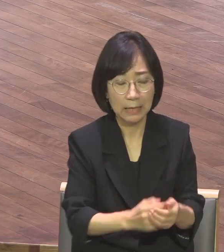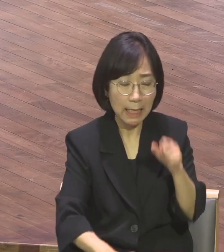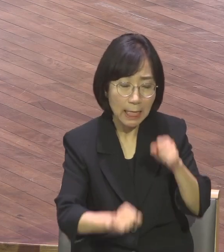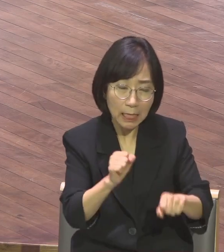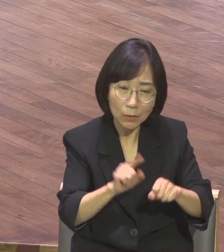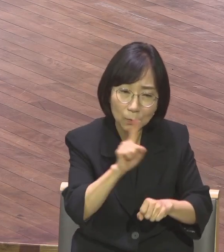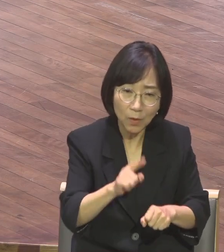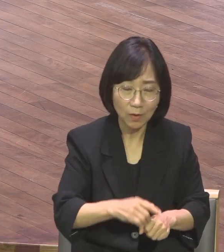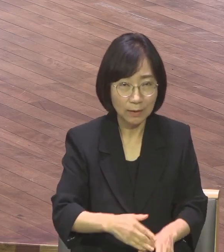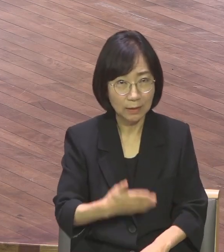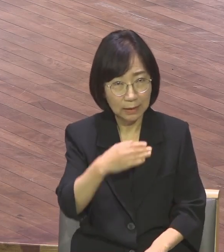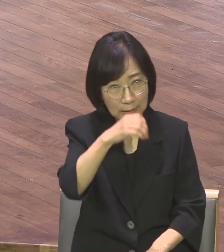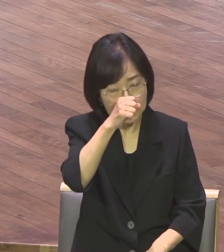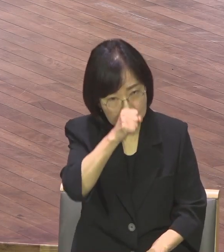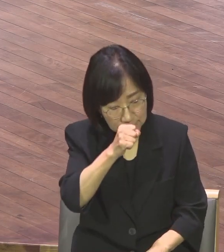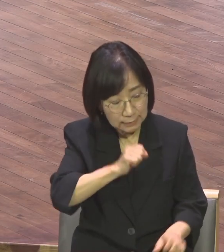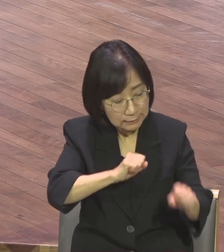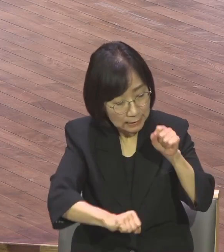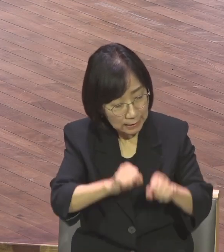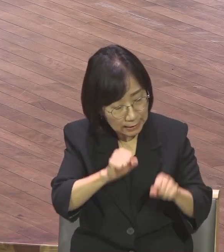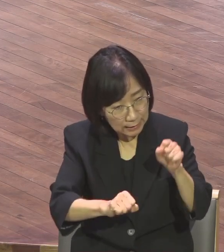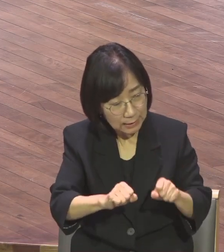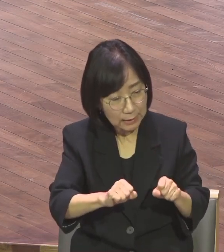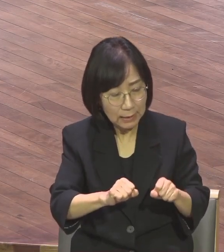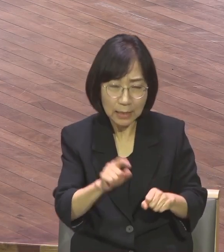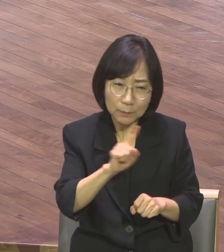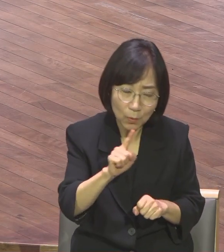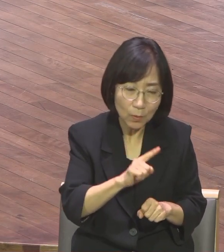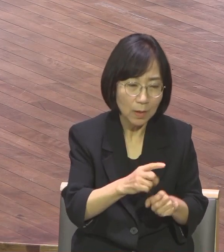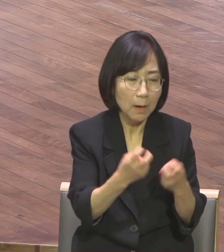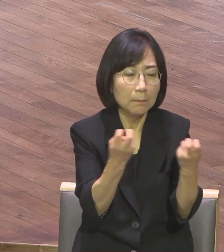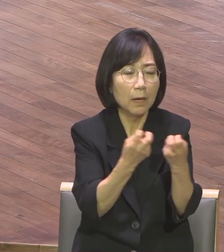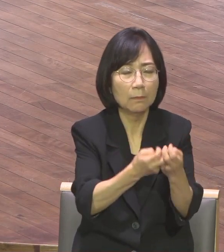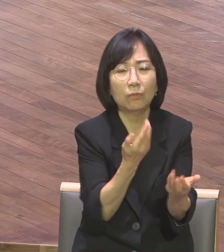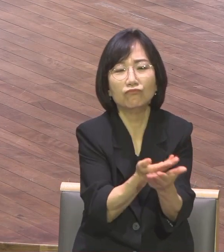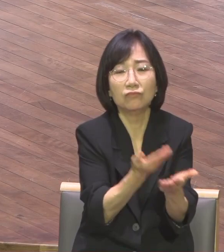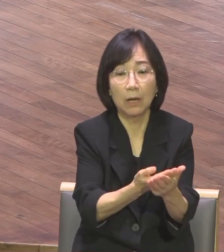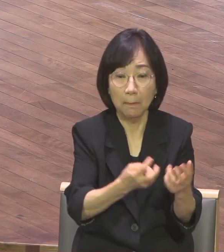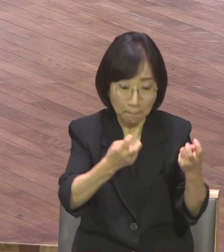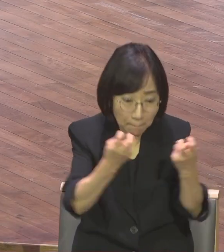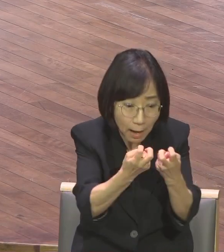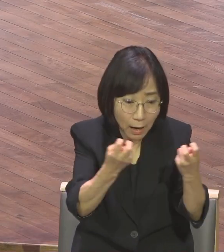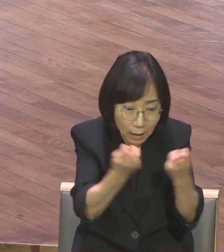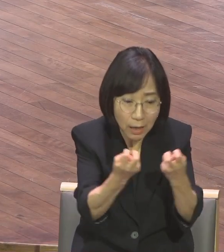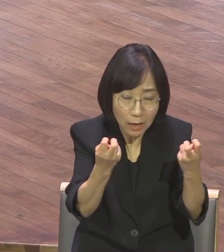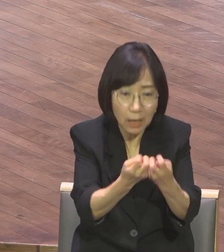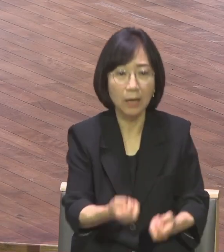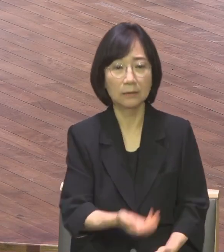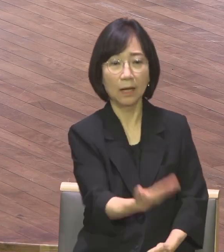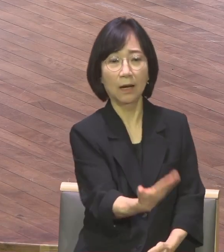어떤 행위를 선한 행위를 통해서 얻을 수 있다라고 고정관념이 있었어요.